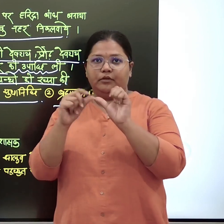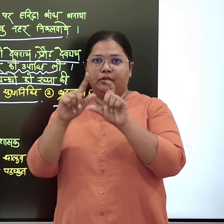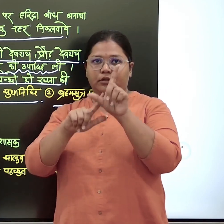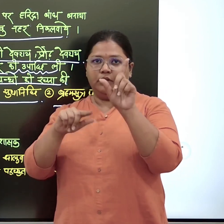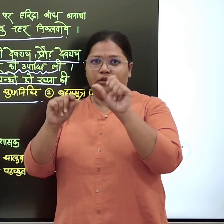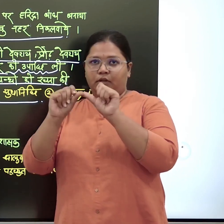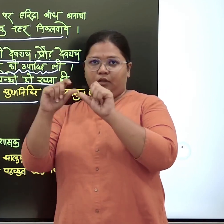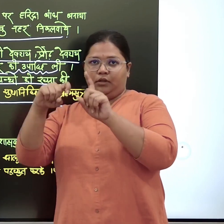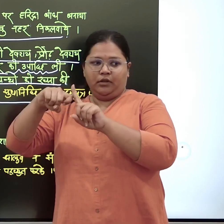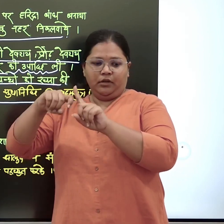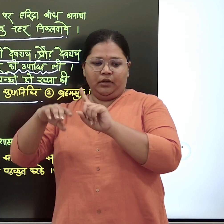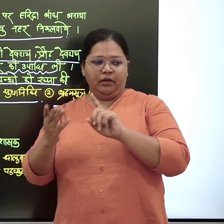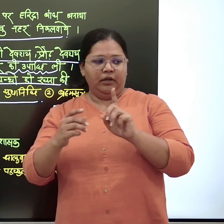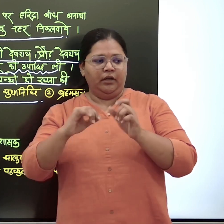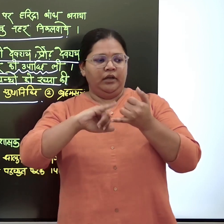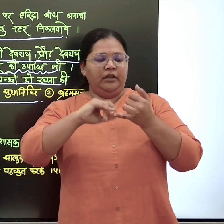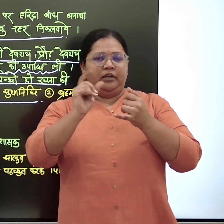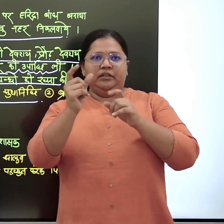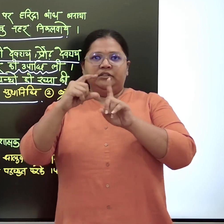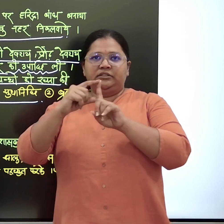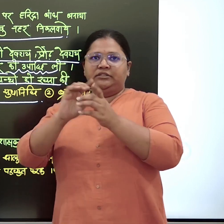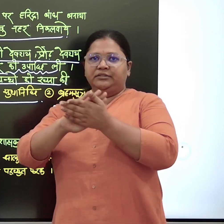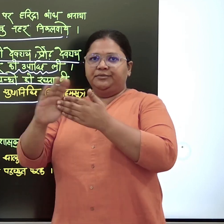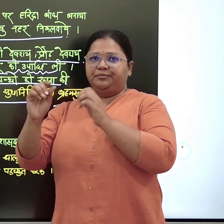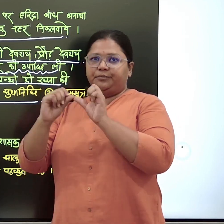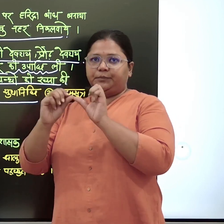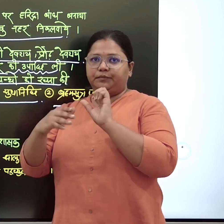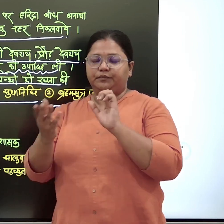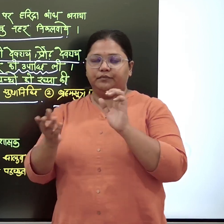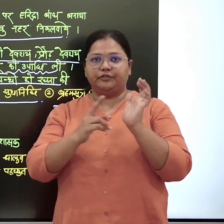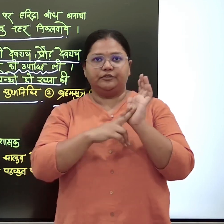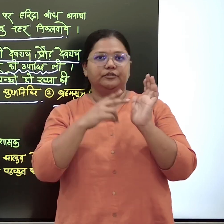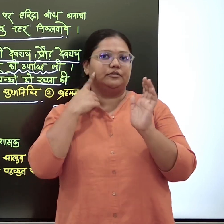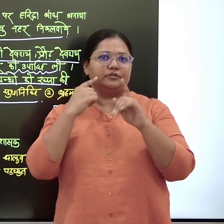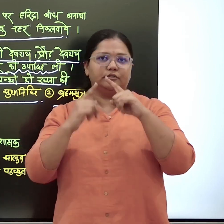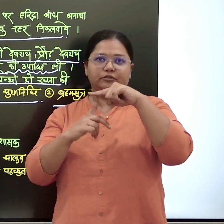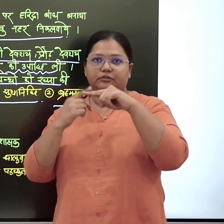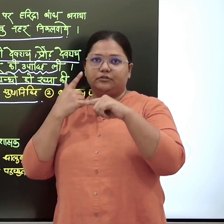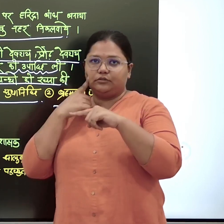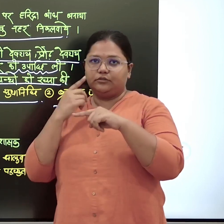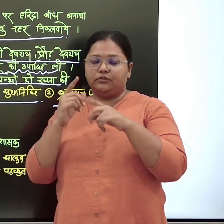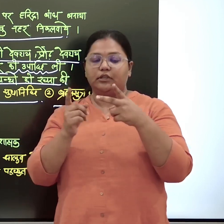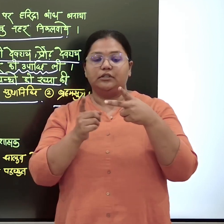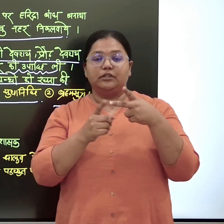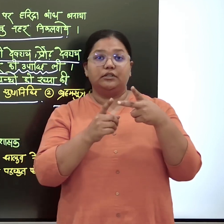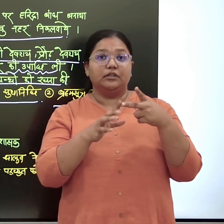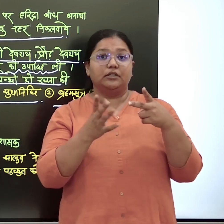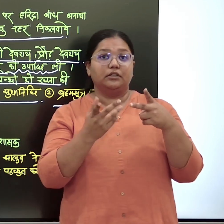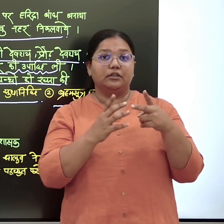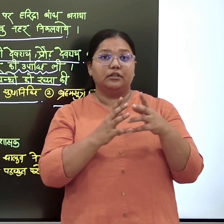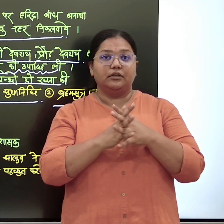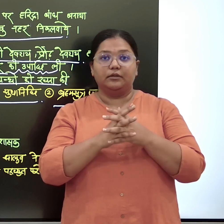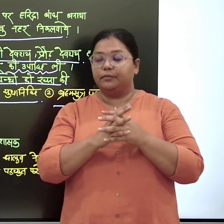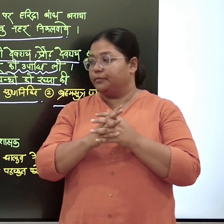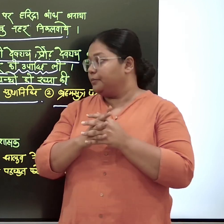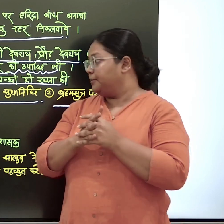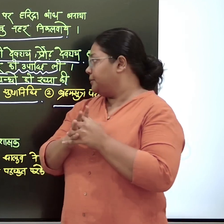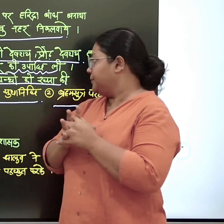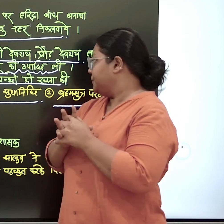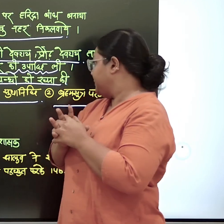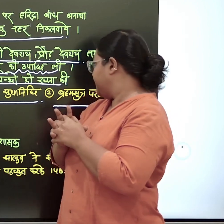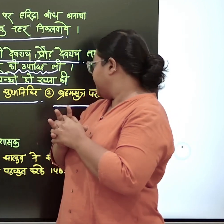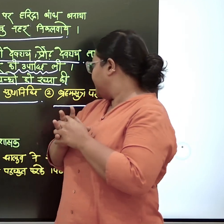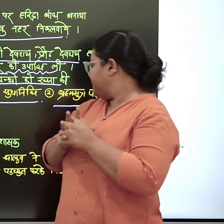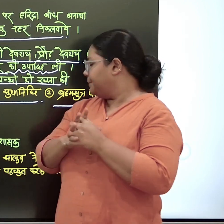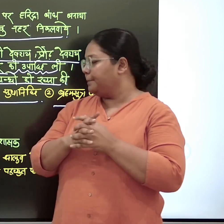महानायक सुधानिधि, और दूसरा है ब्रह्म सूत्र पर टीका। ठीक, तो अलग अलग राज्यों अलग अलग